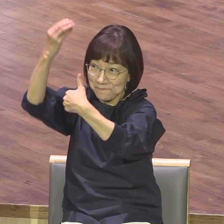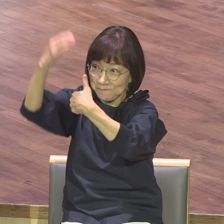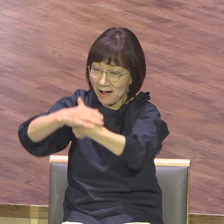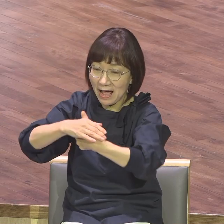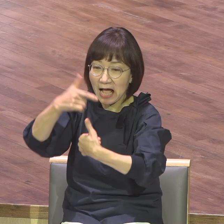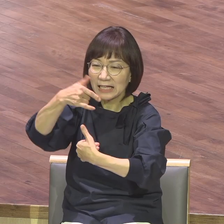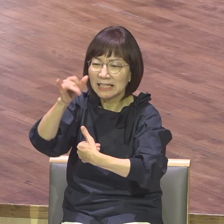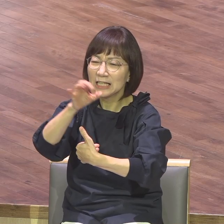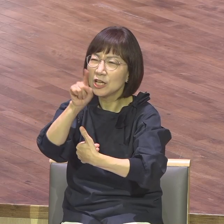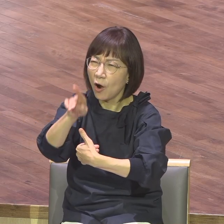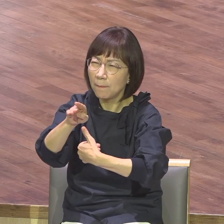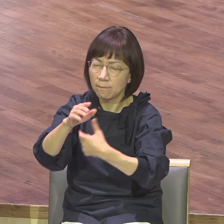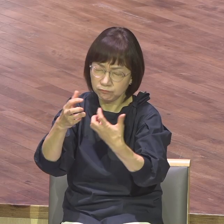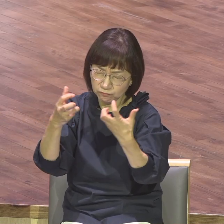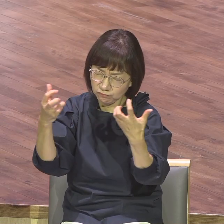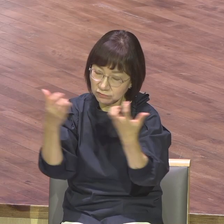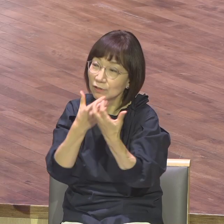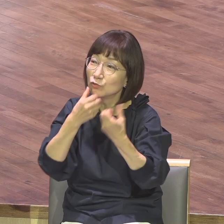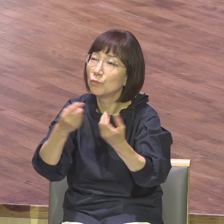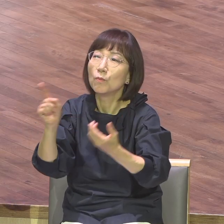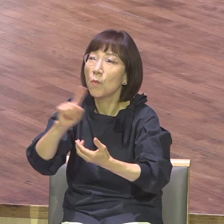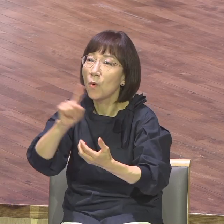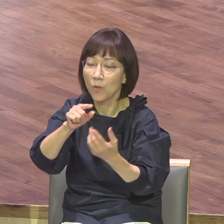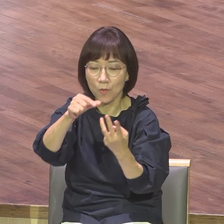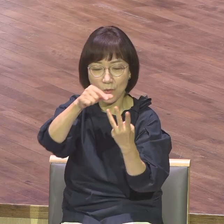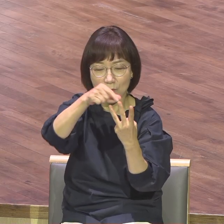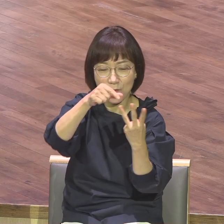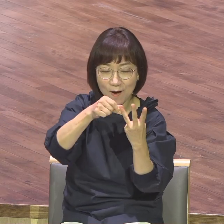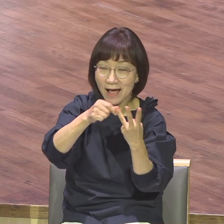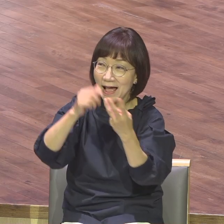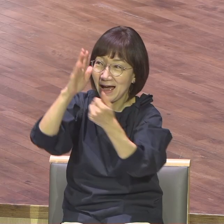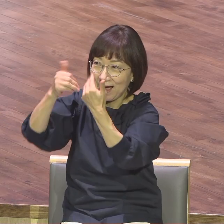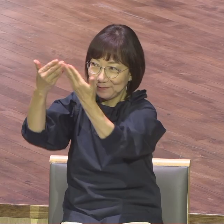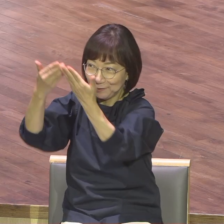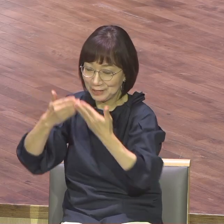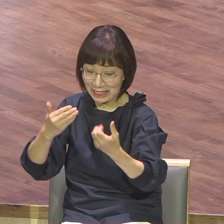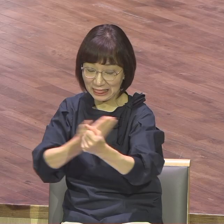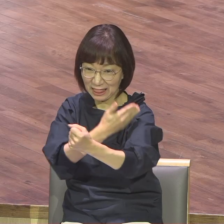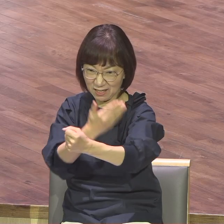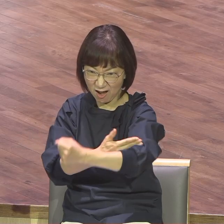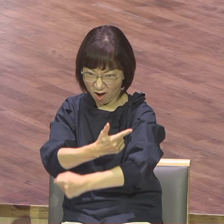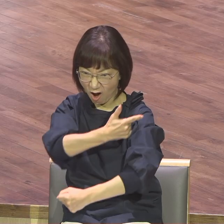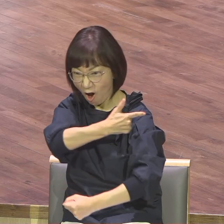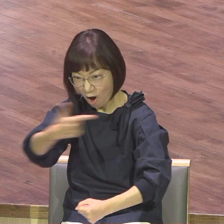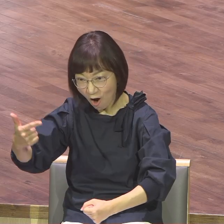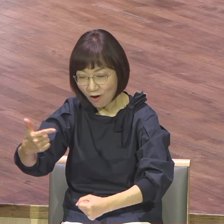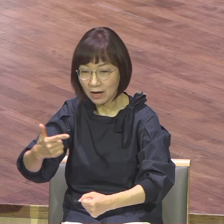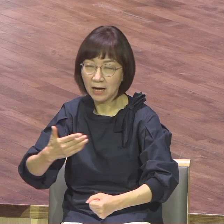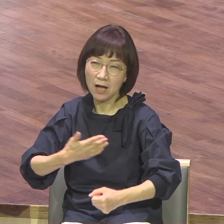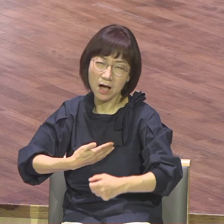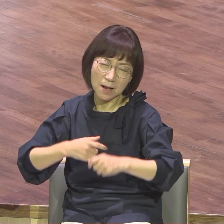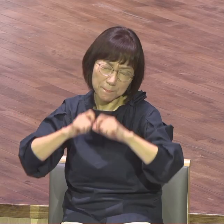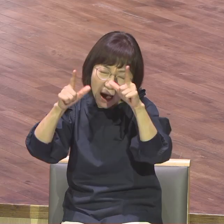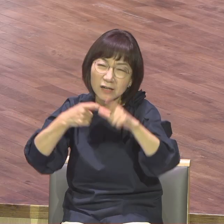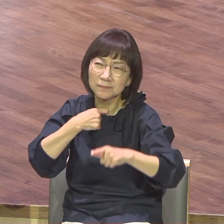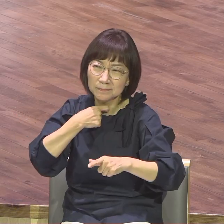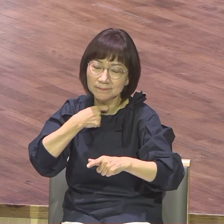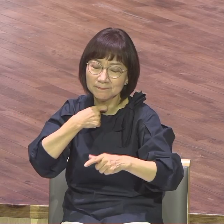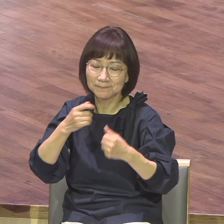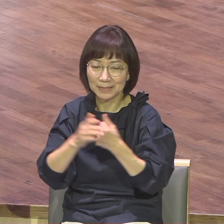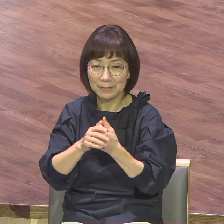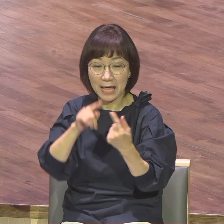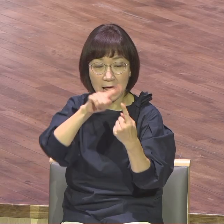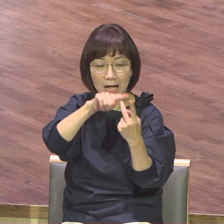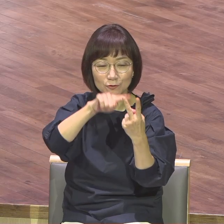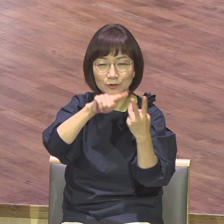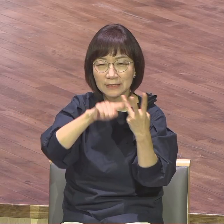영광의 풍성이 어떠한지, 하나님께서 우리에게 베푸신 능력이 얼마나 큰지를 알게 해달라고 기도해야